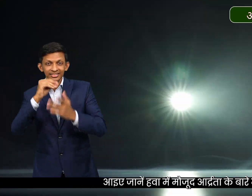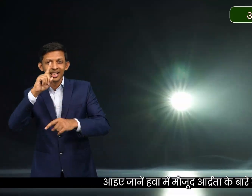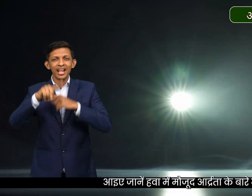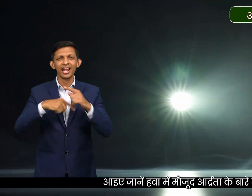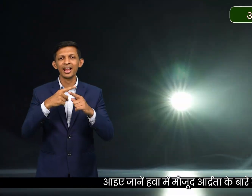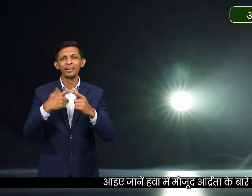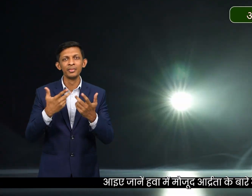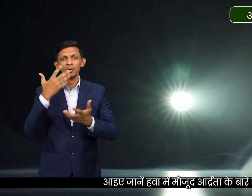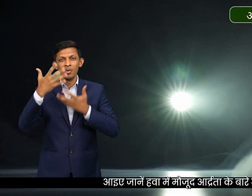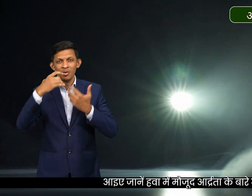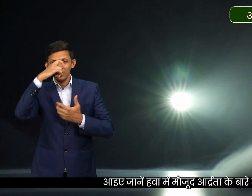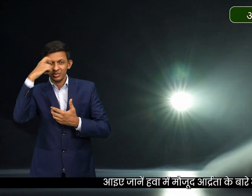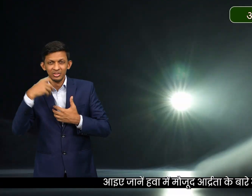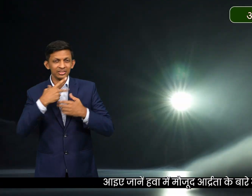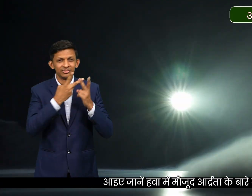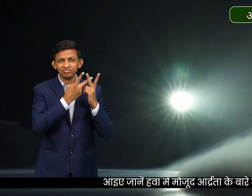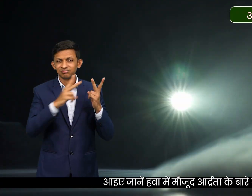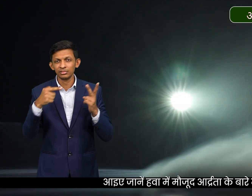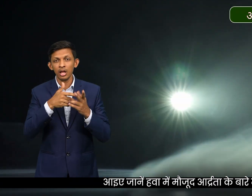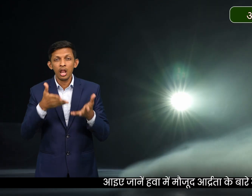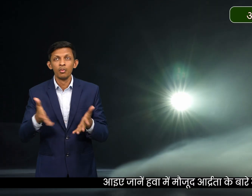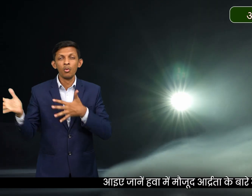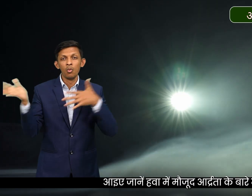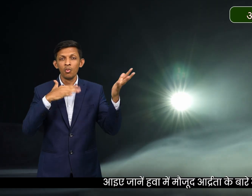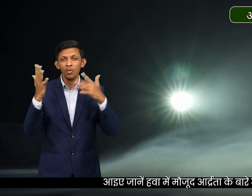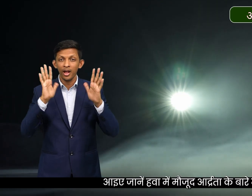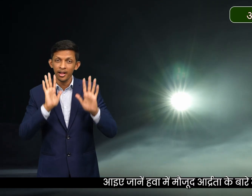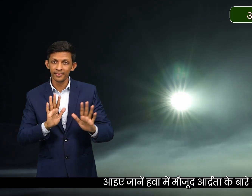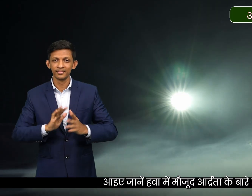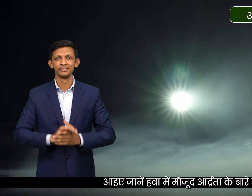आइए जानें हवा में मौजूद आर्द्रता के बारे में।